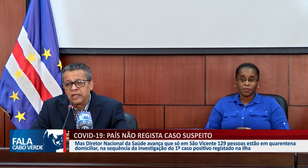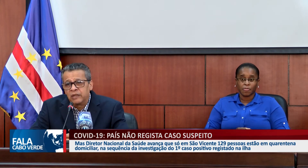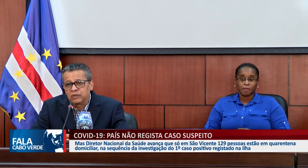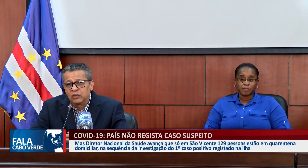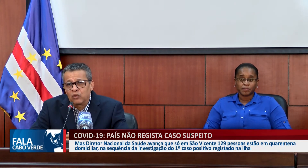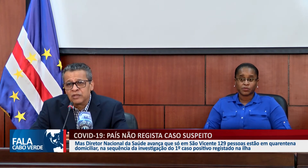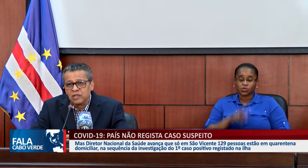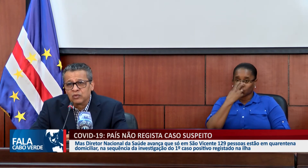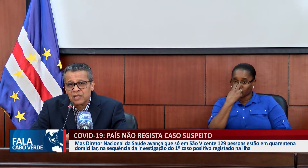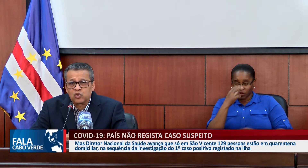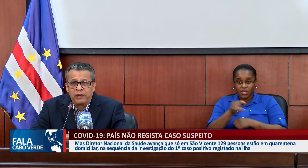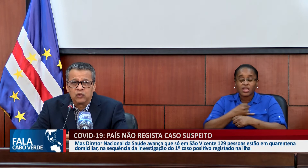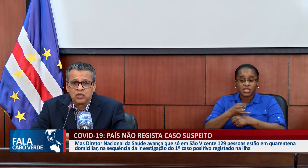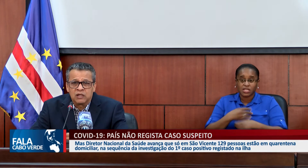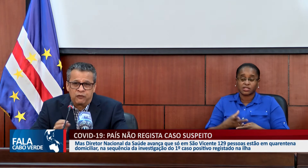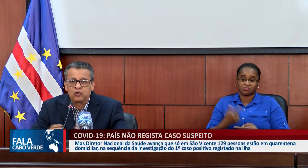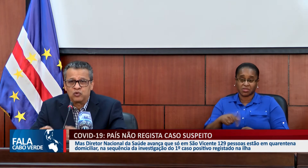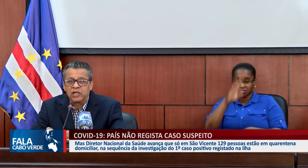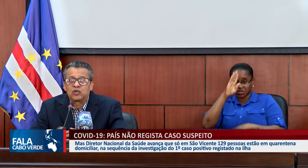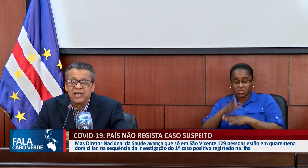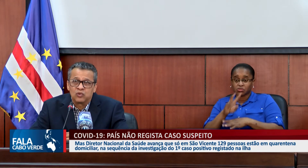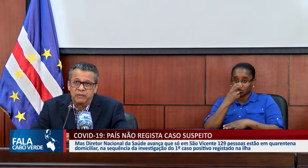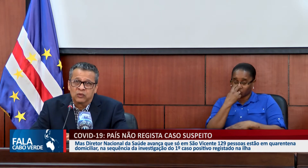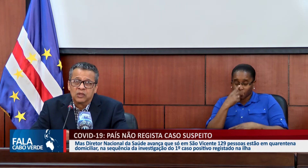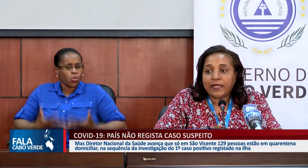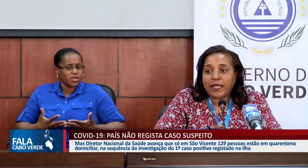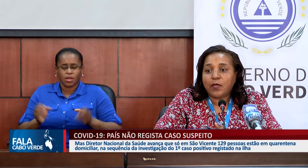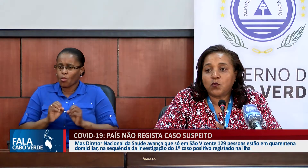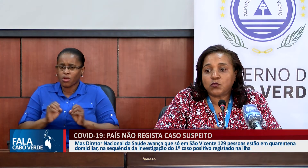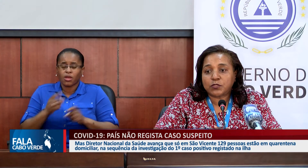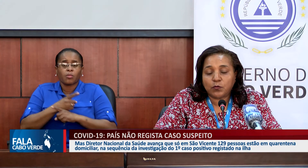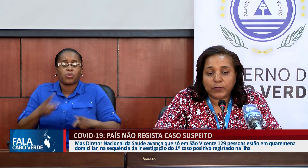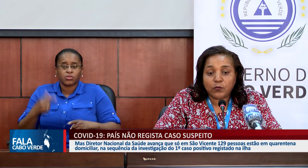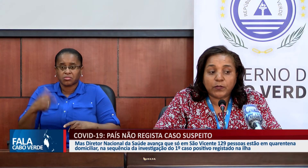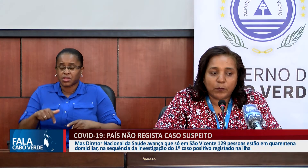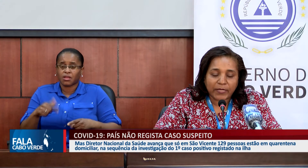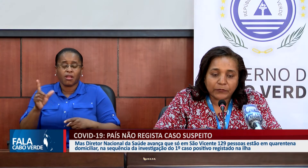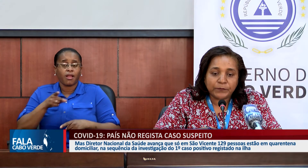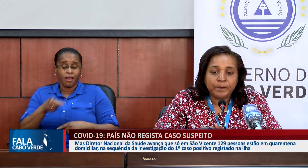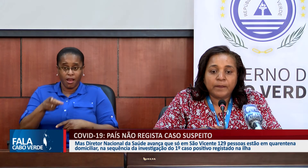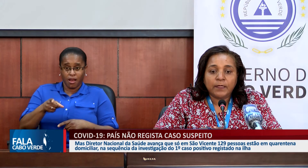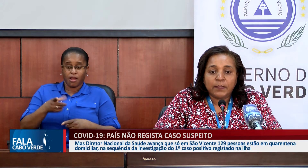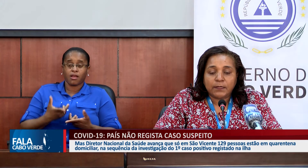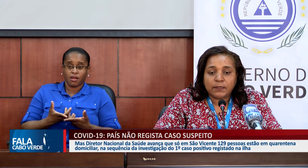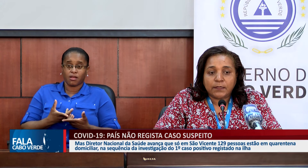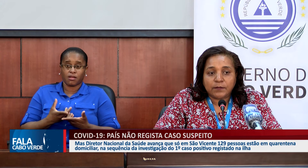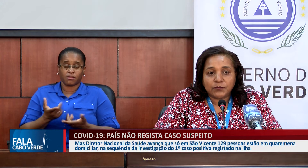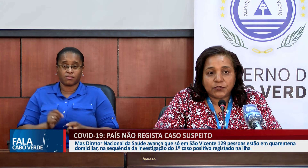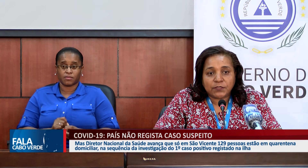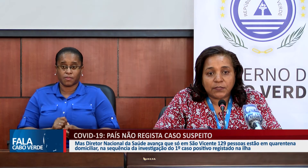têm, portanto, acontecido casos suspeitos e que foram sujeitos a isolamento. A presidente do Instituto Nacional de Saúde Pública